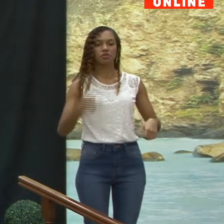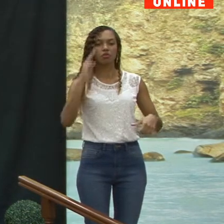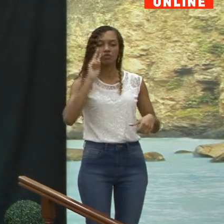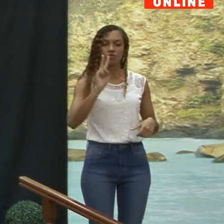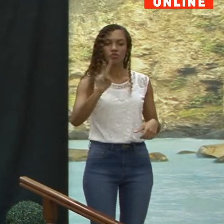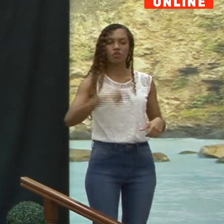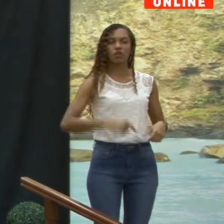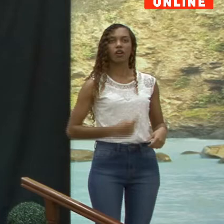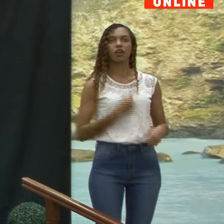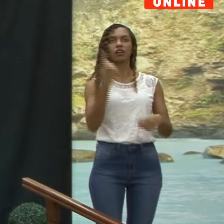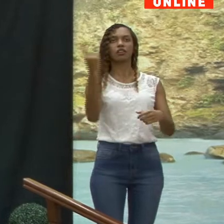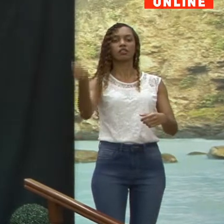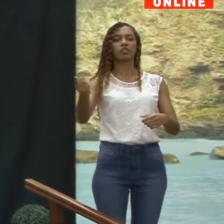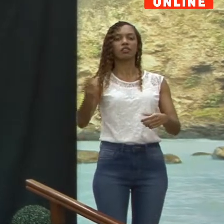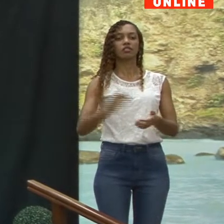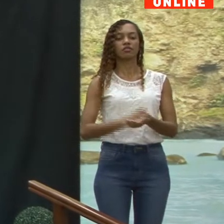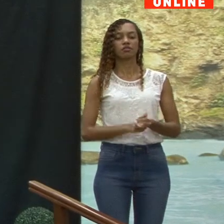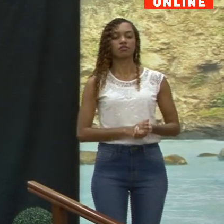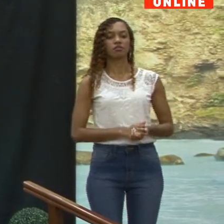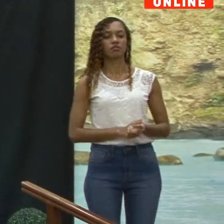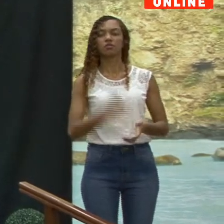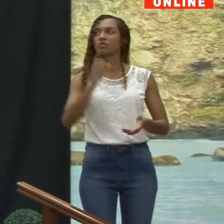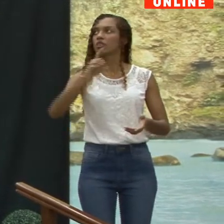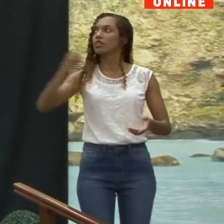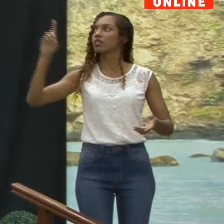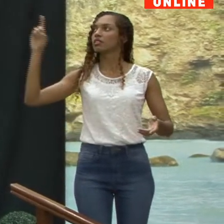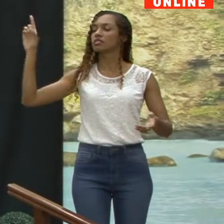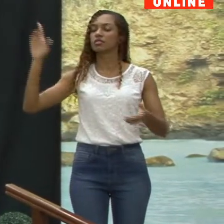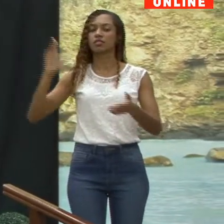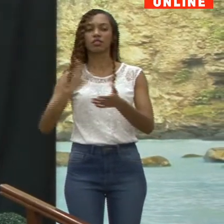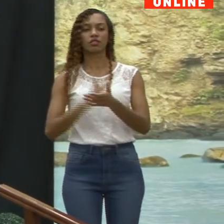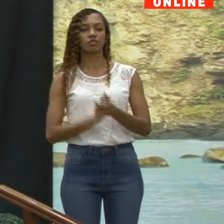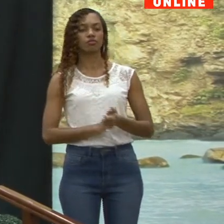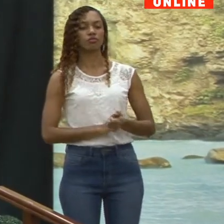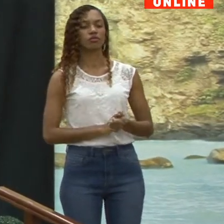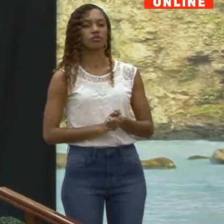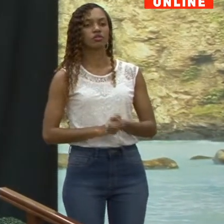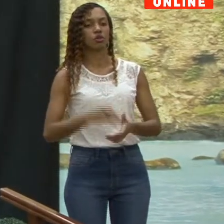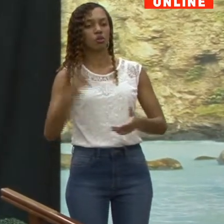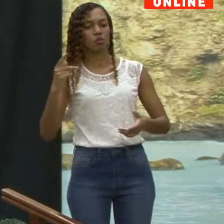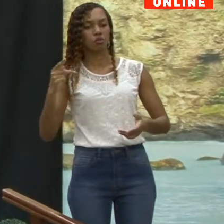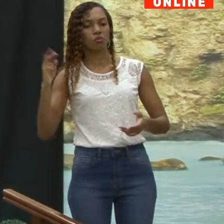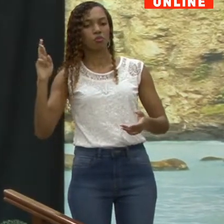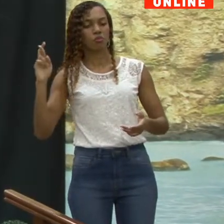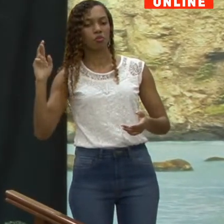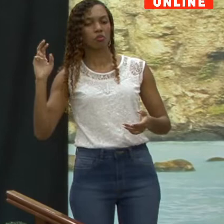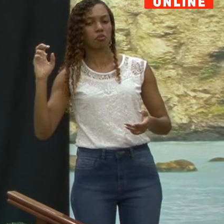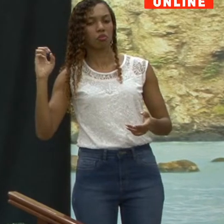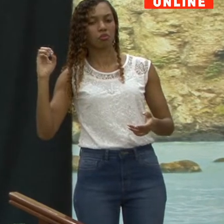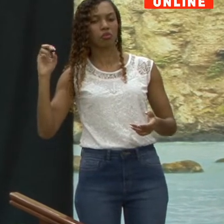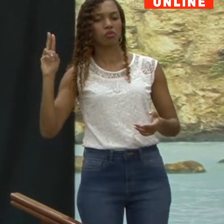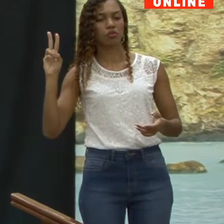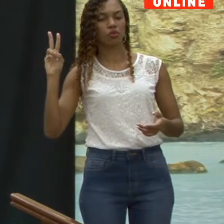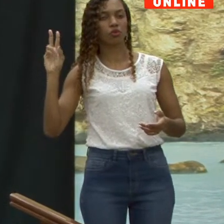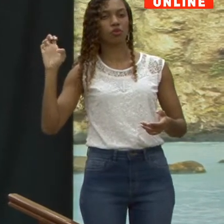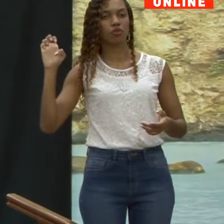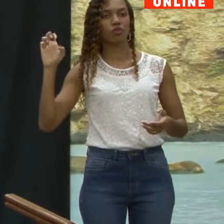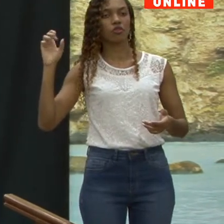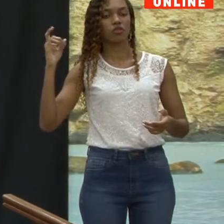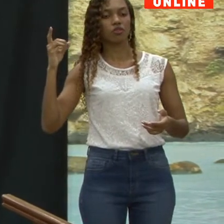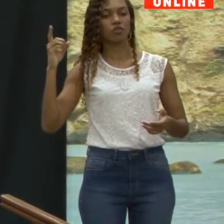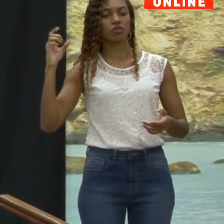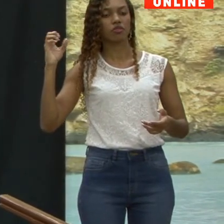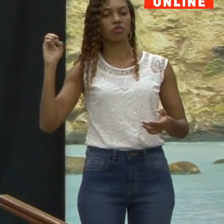nosso Deus? É o Deus provedor, é o El Shaddai, o Deus da paz. O nosso Deus é o